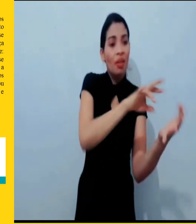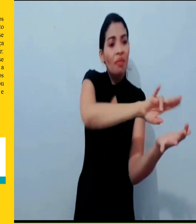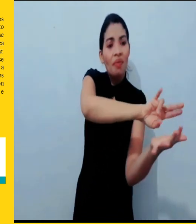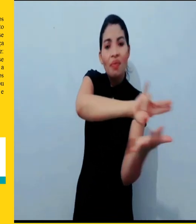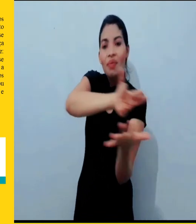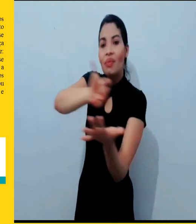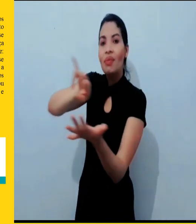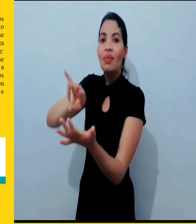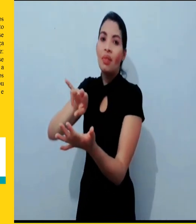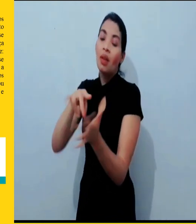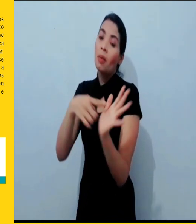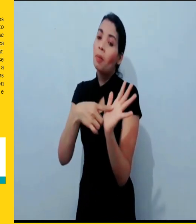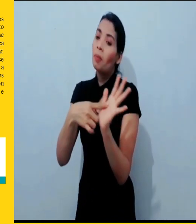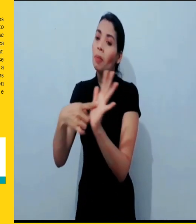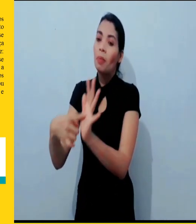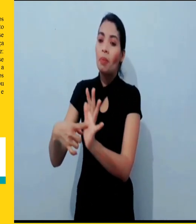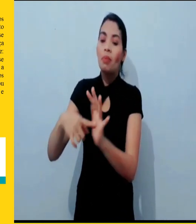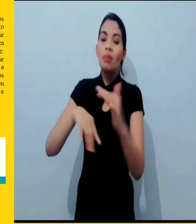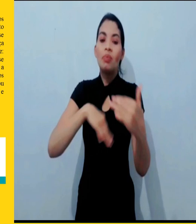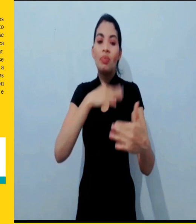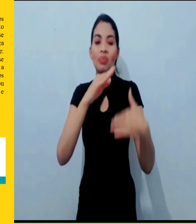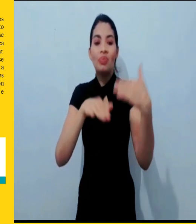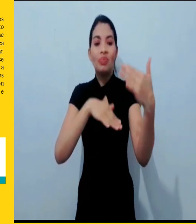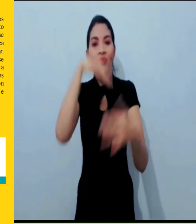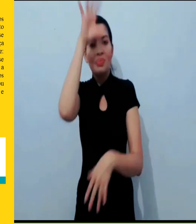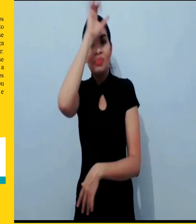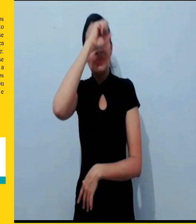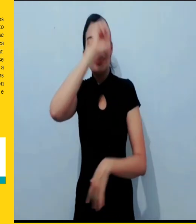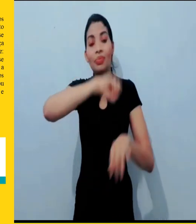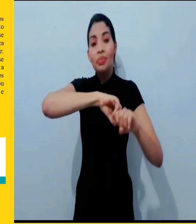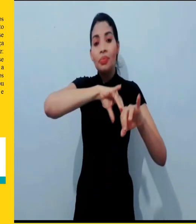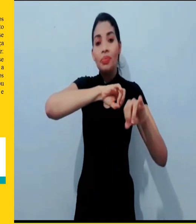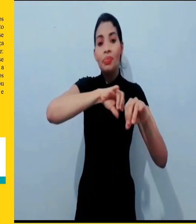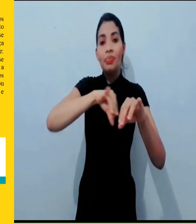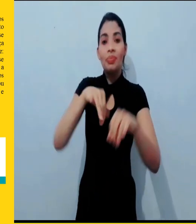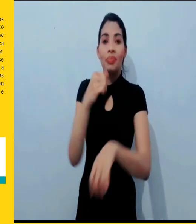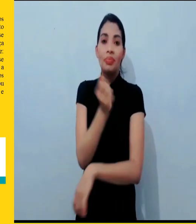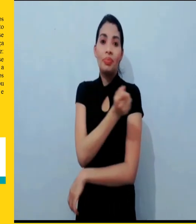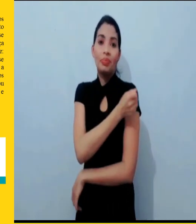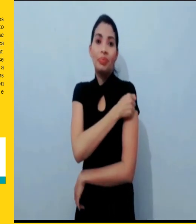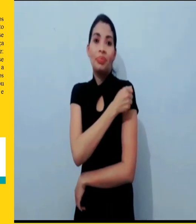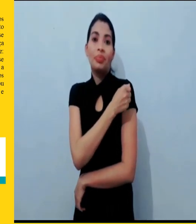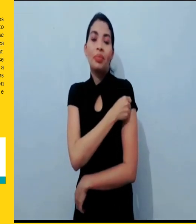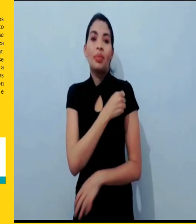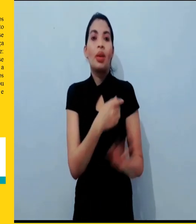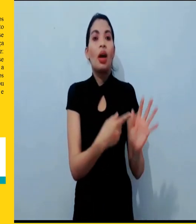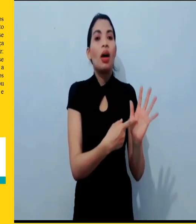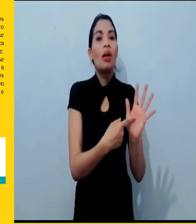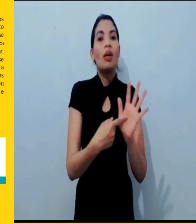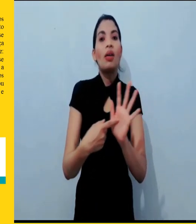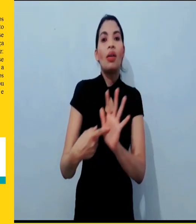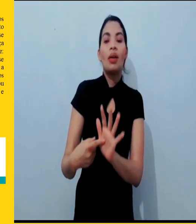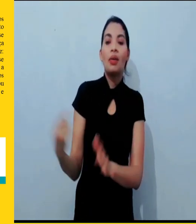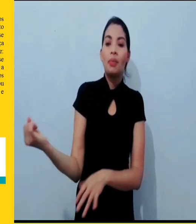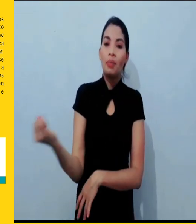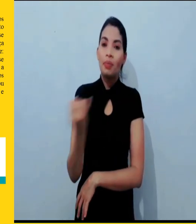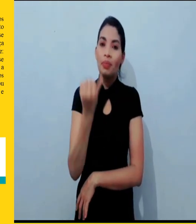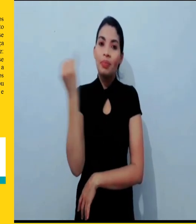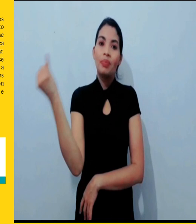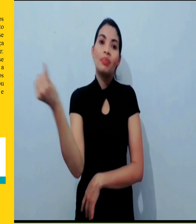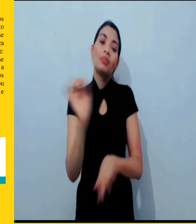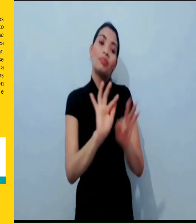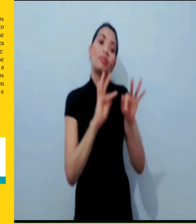outros fatores que contribuem no processo de ensino e aprendizagem dos alunos, visto que